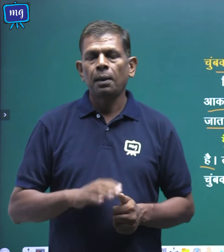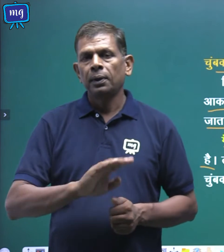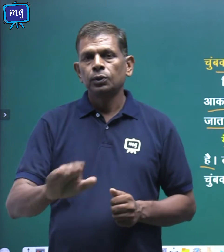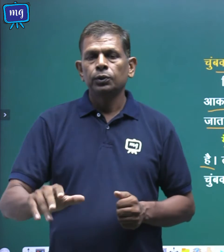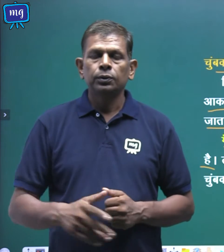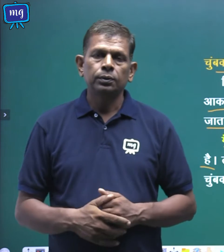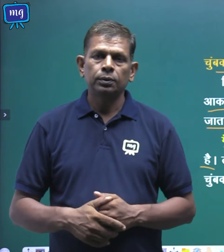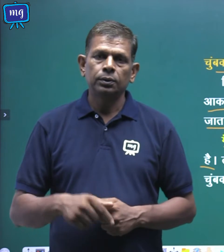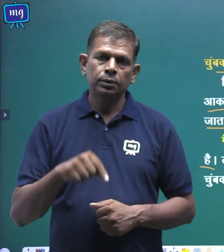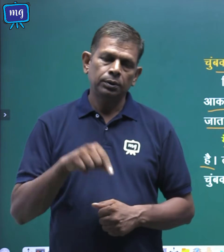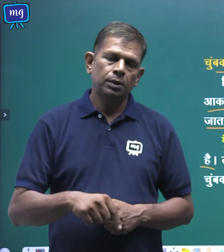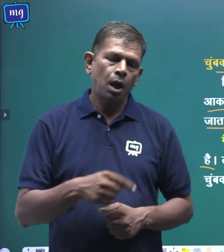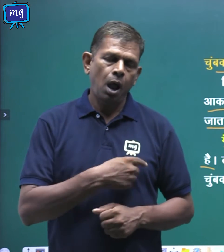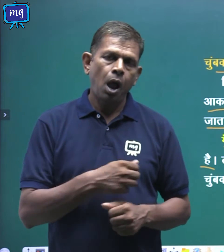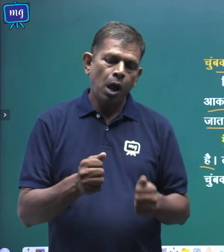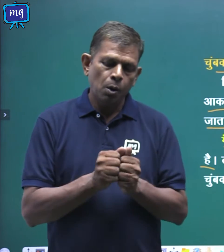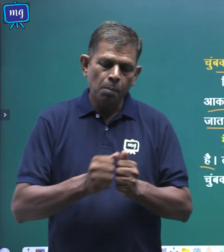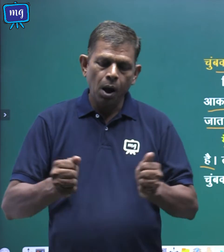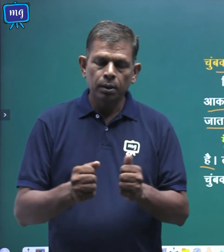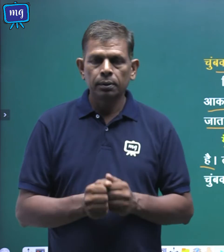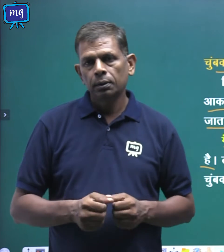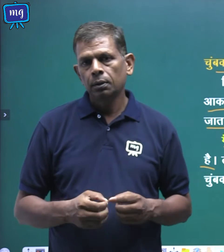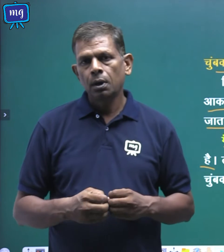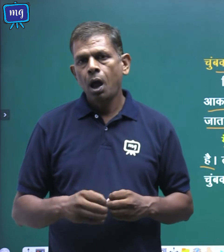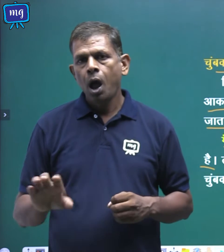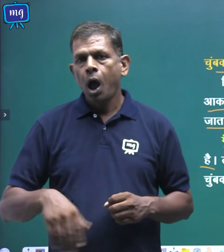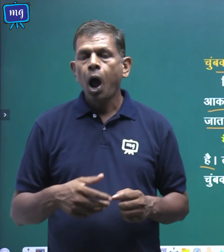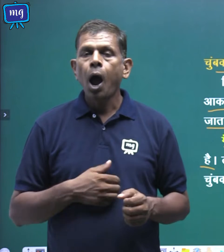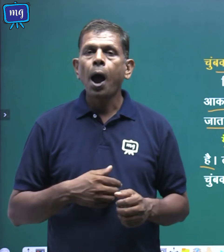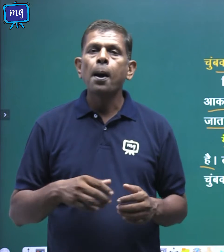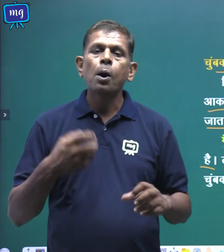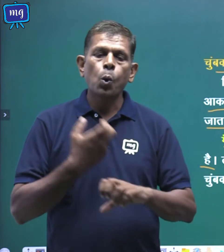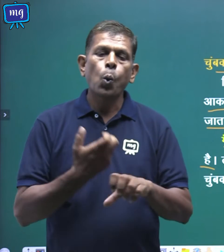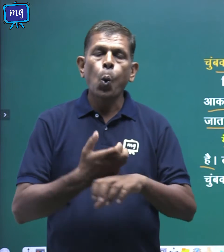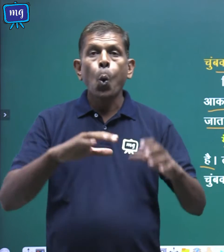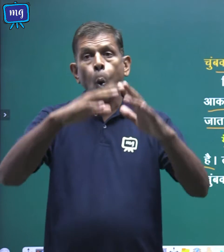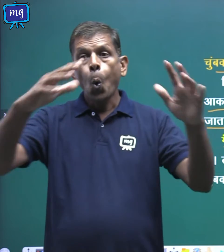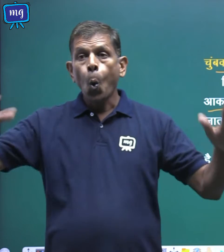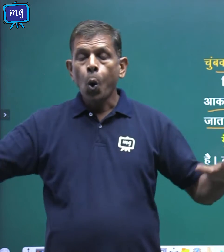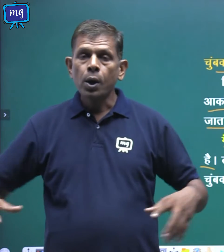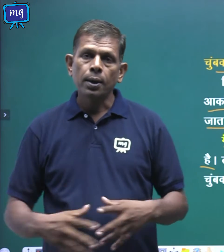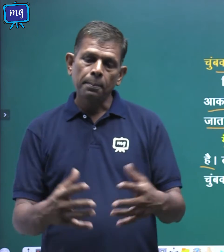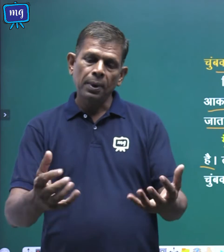बच्चों, यह चुंबक हमें चट्टानों से प्राप्त होता है।